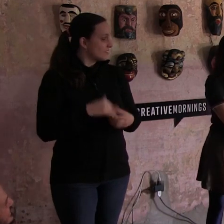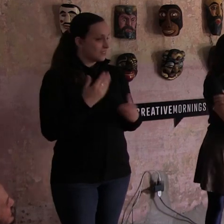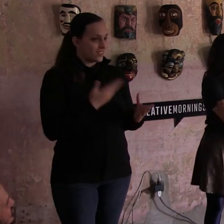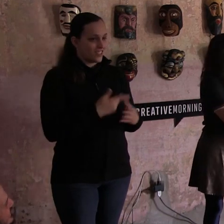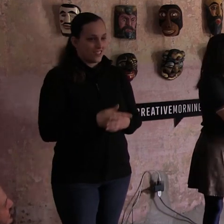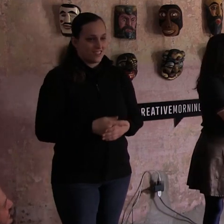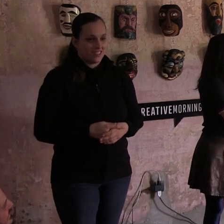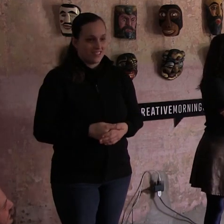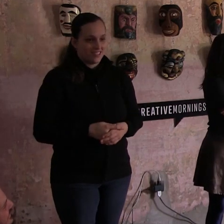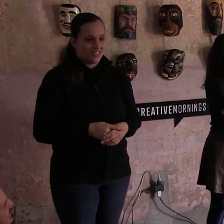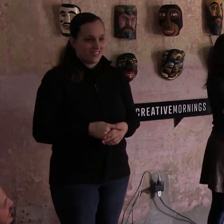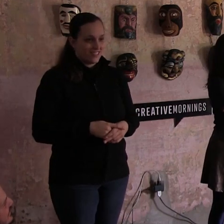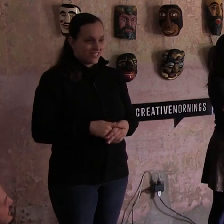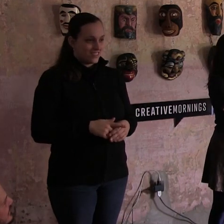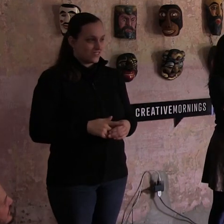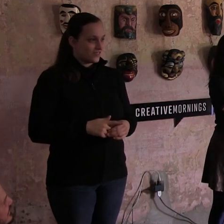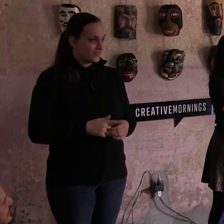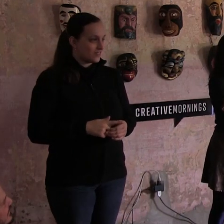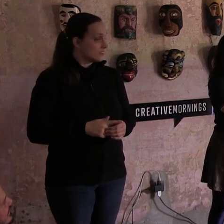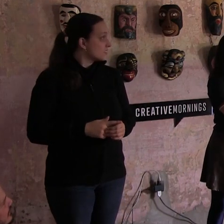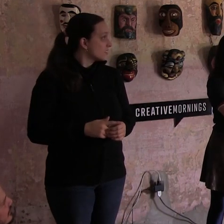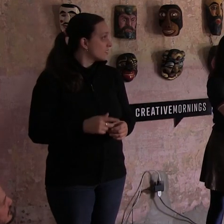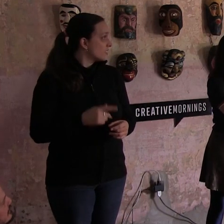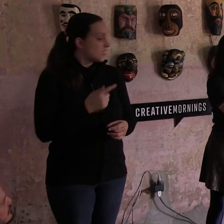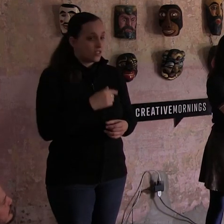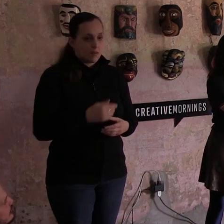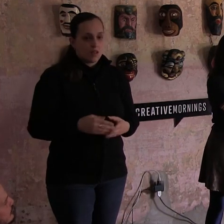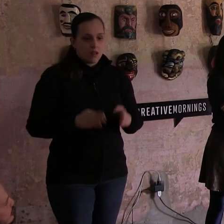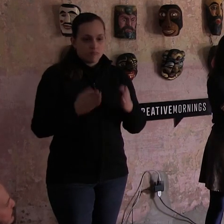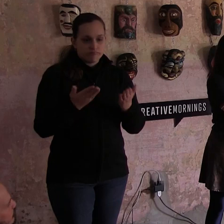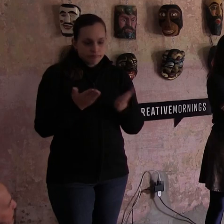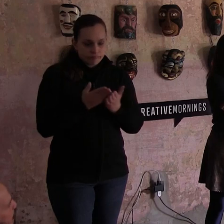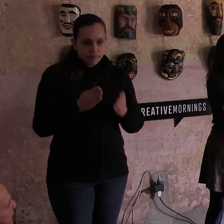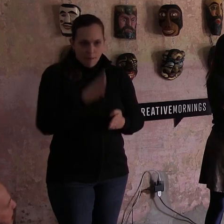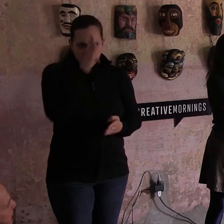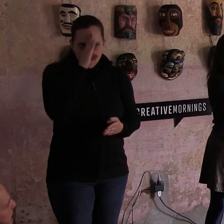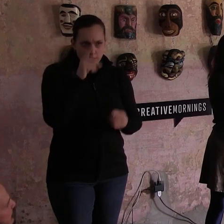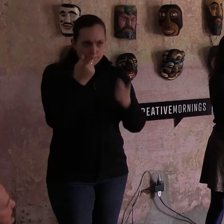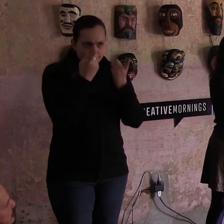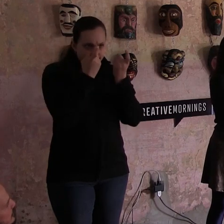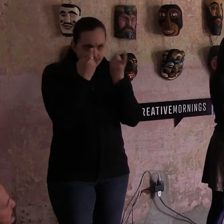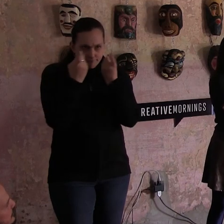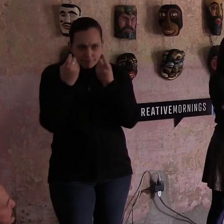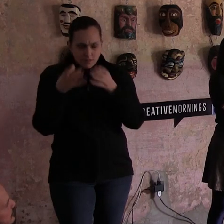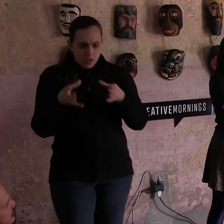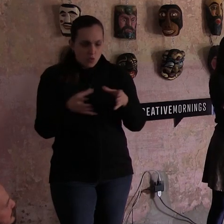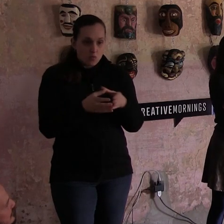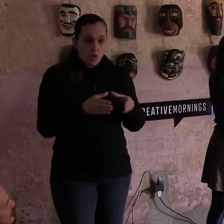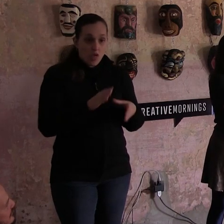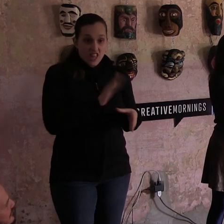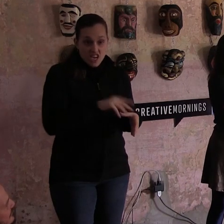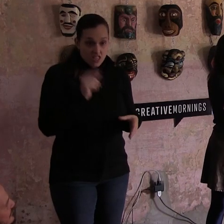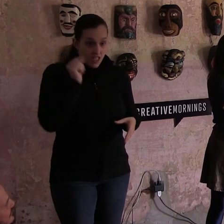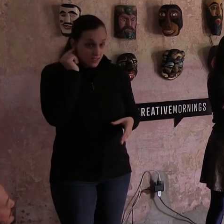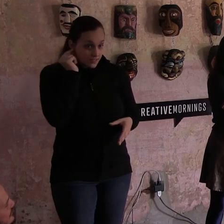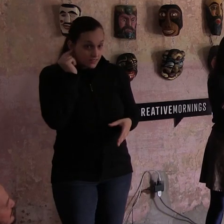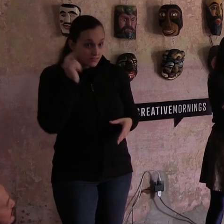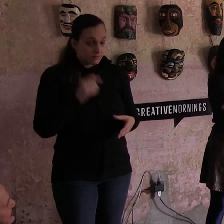tenemos. Esto fue también parte de mi formación. Creé un grupo de niñas